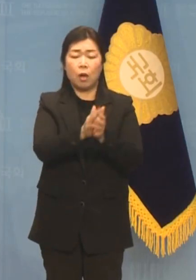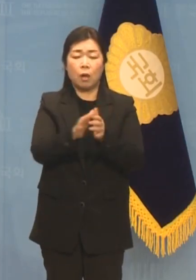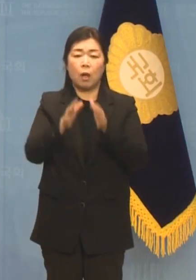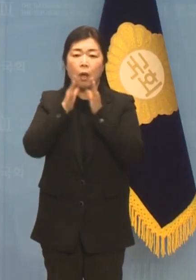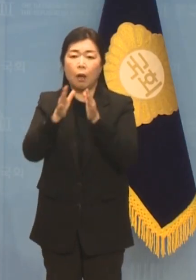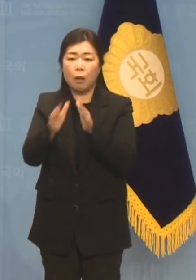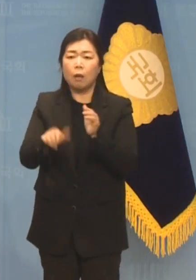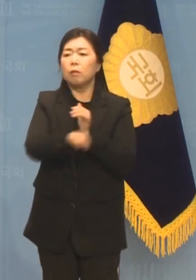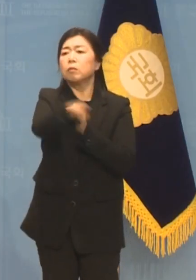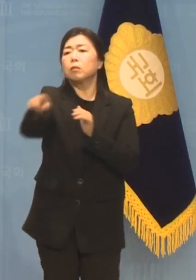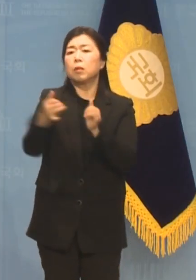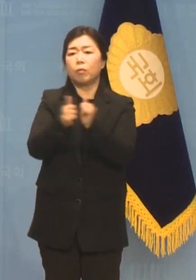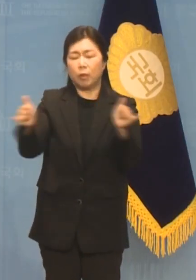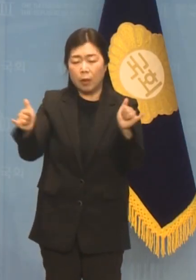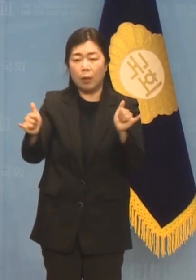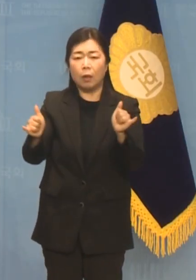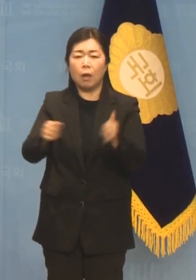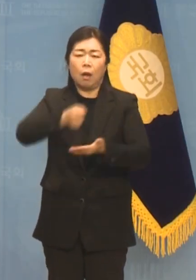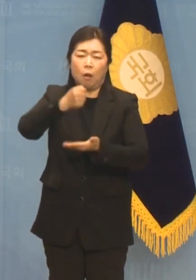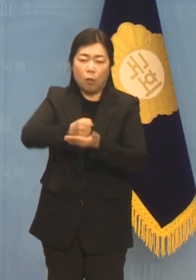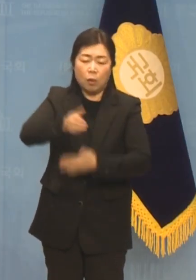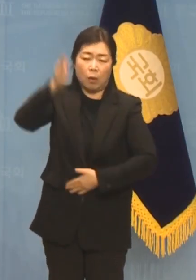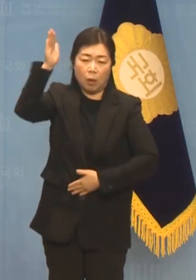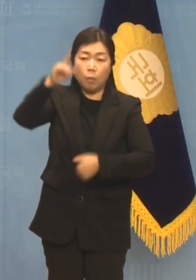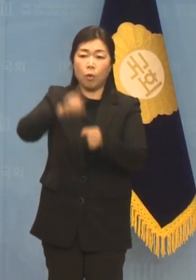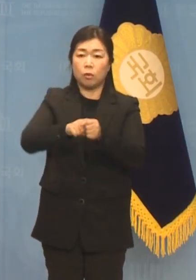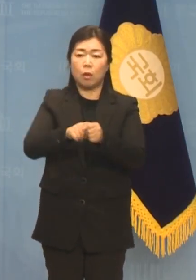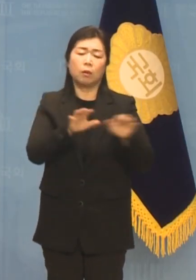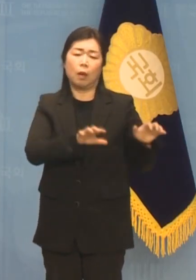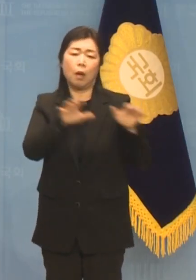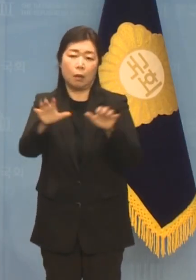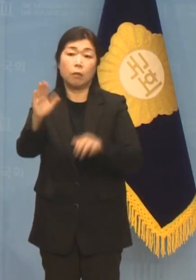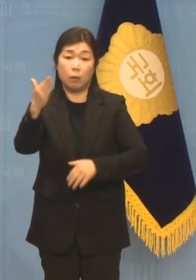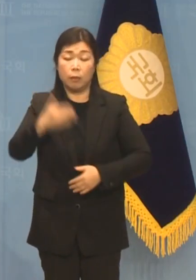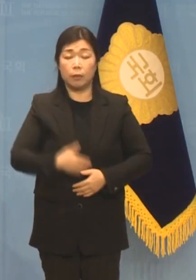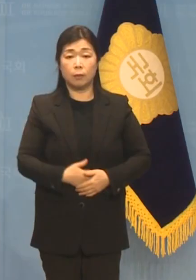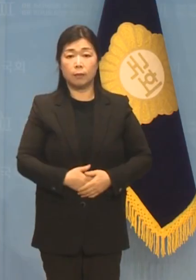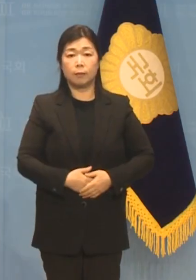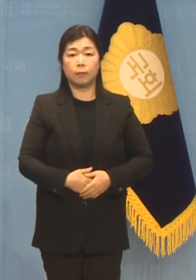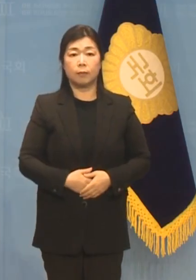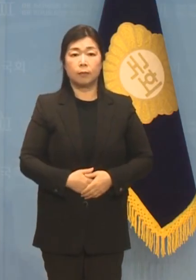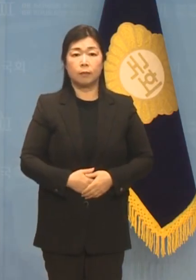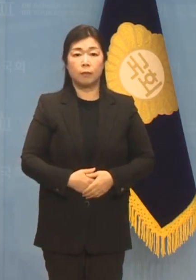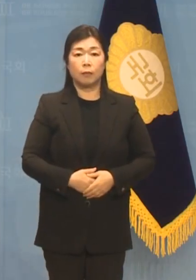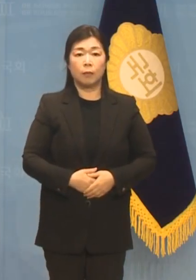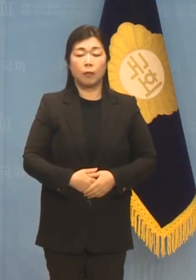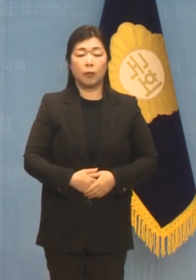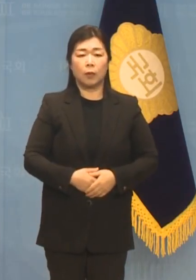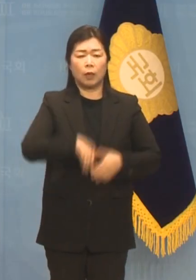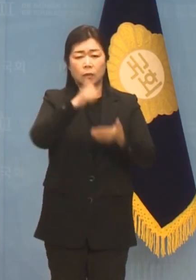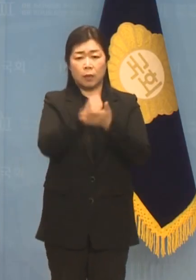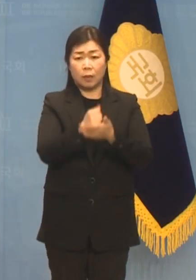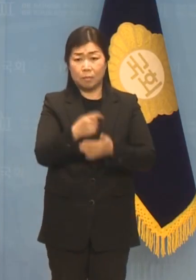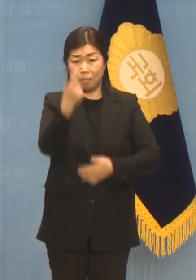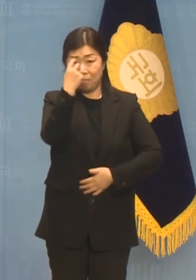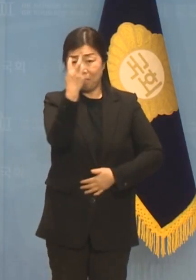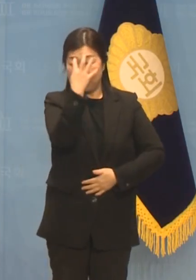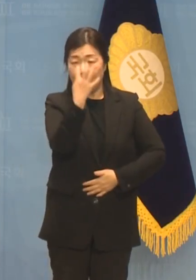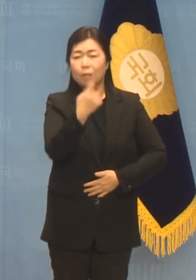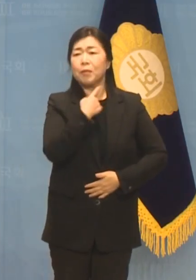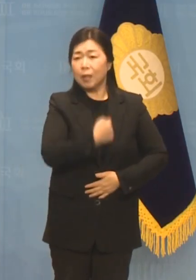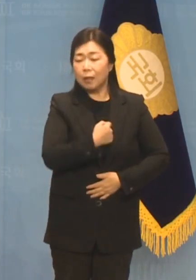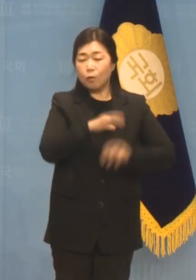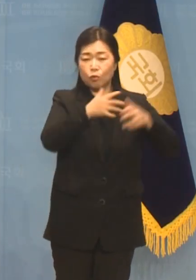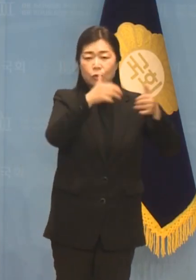있는 국민들께 호소하러 간 것 아니겠습니까? 정과 사범에 국회와